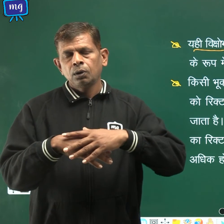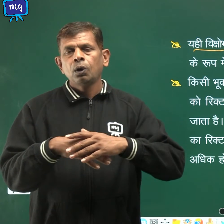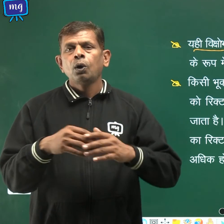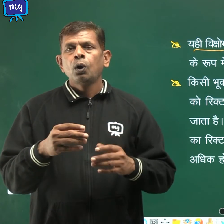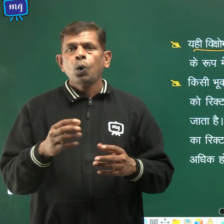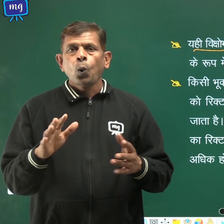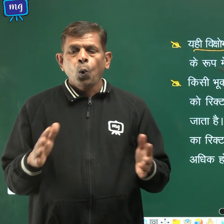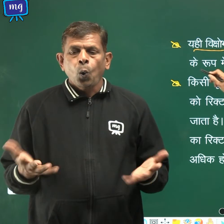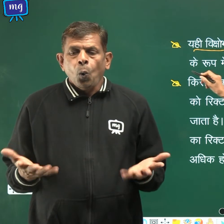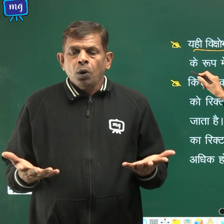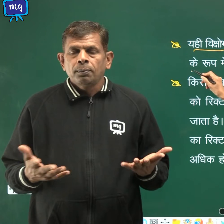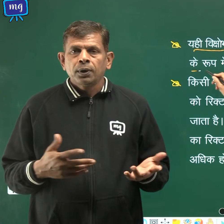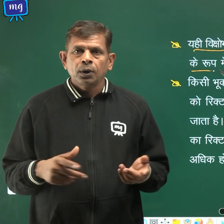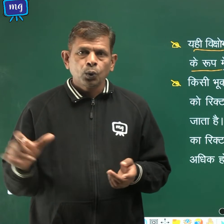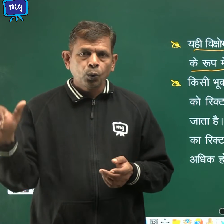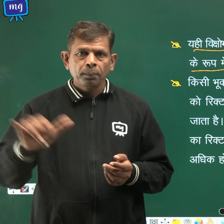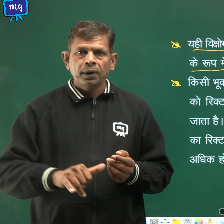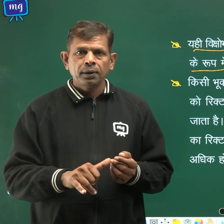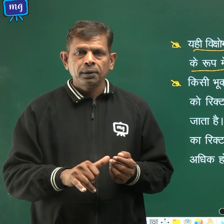भूकंप के रूप में